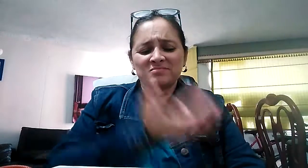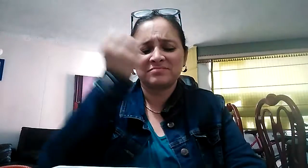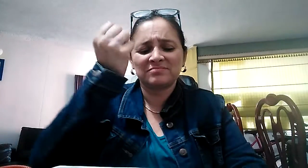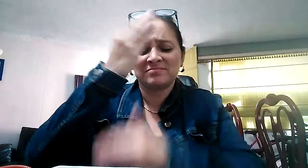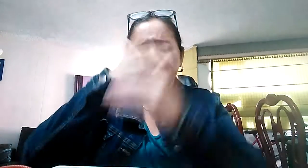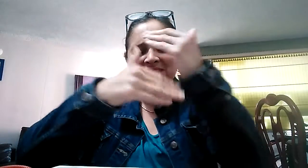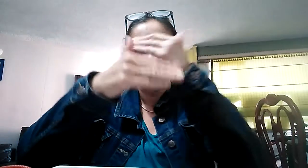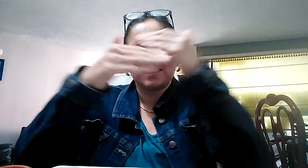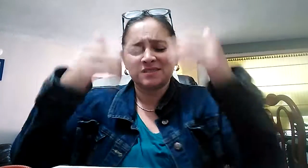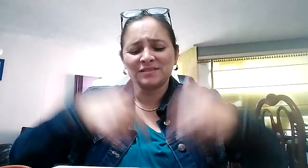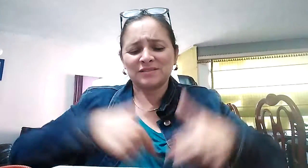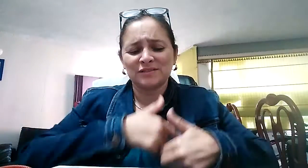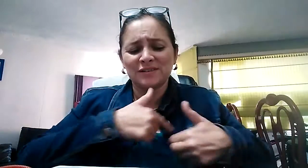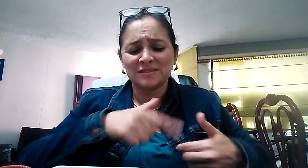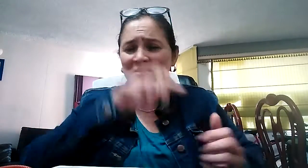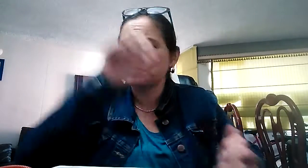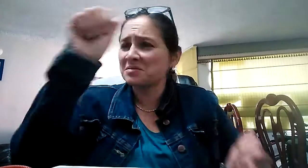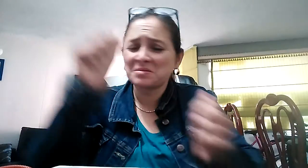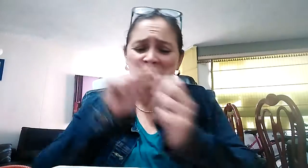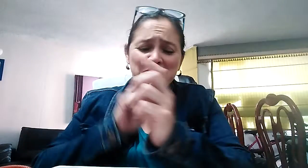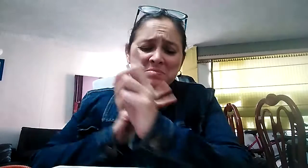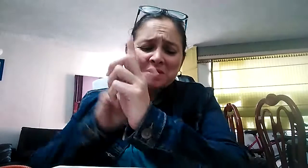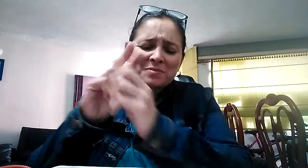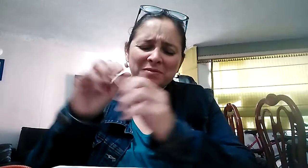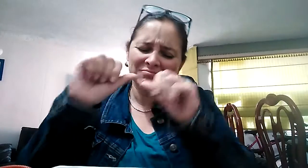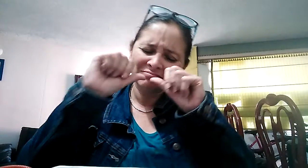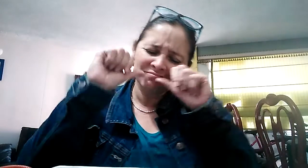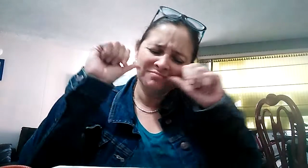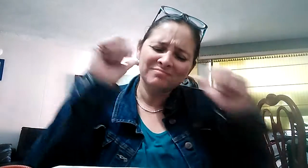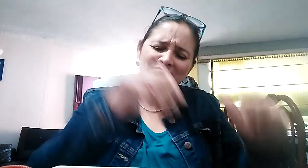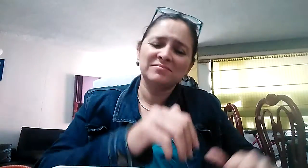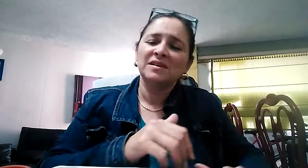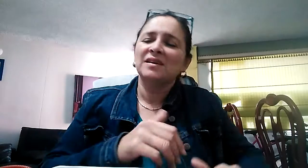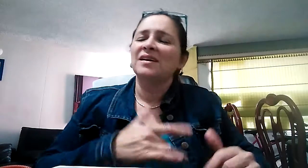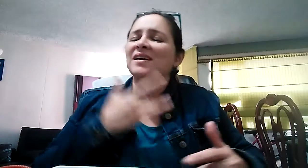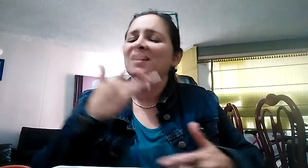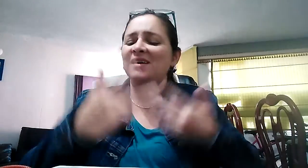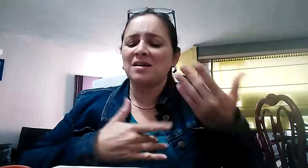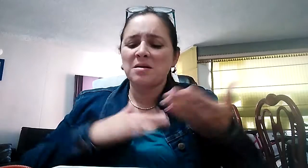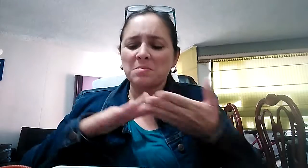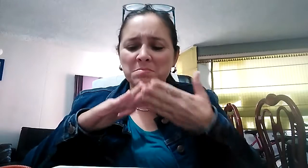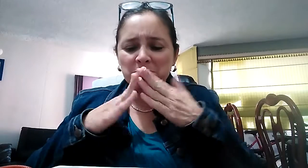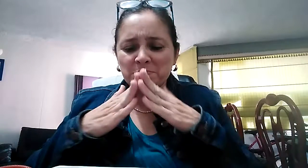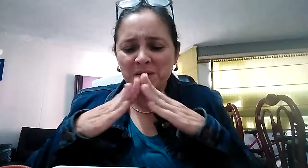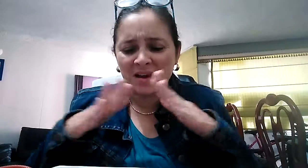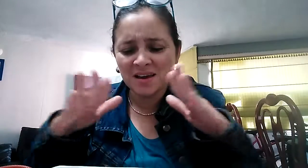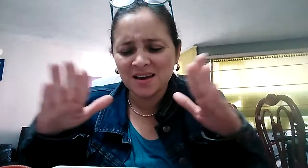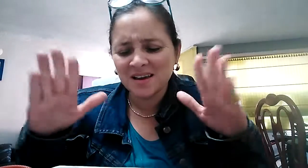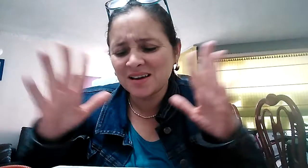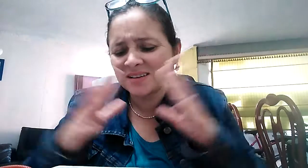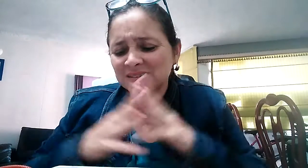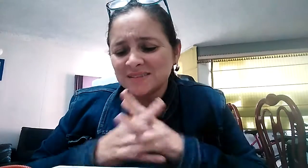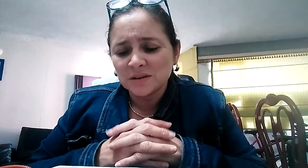yo! Esta canción te la dedico a mi hermano. ¡Dipper, tu voz realmente es única! ¿Sabes? Nunca escuché algo así.